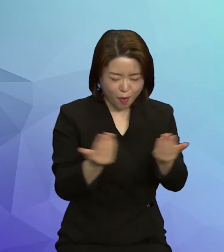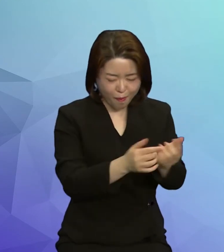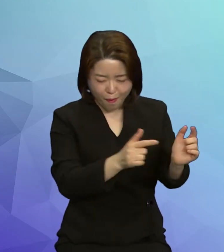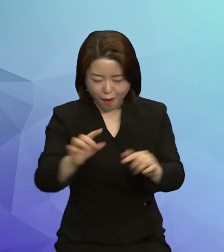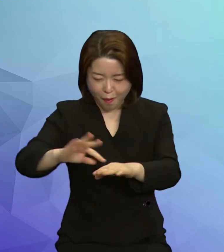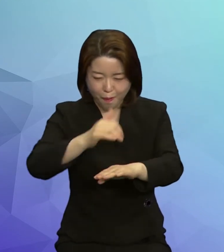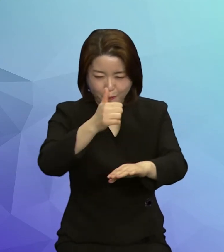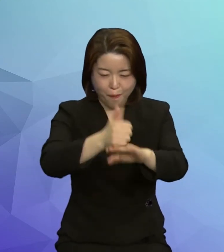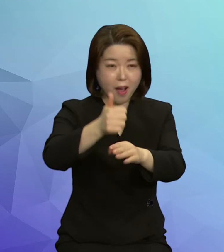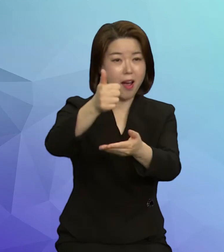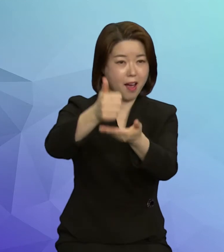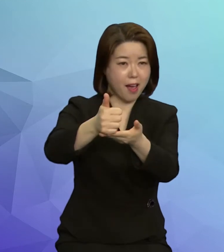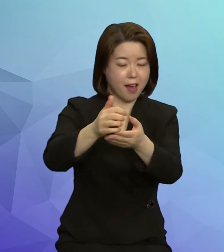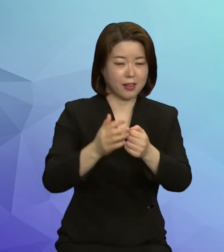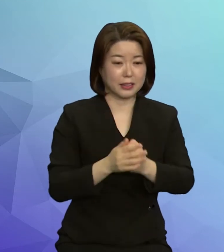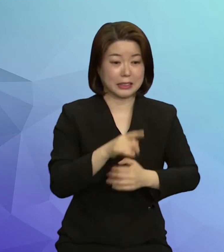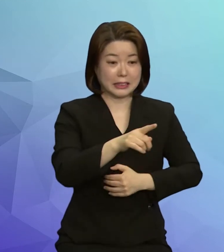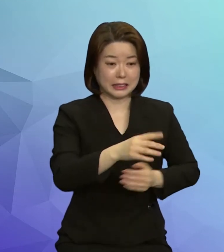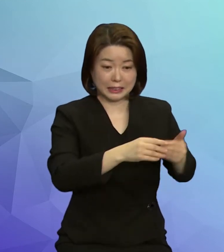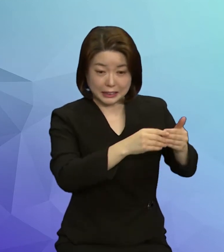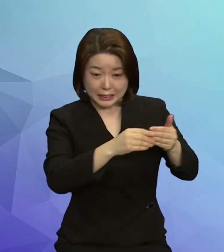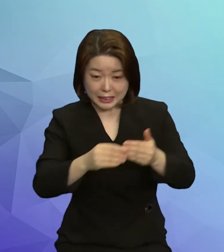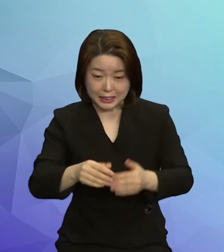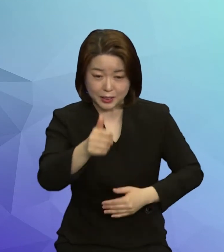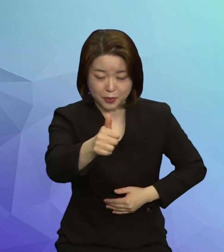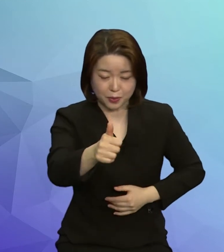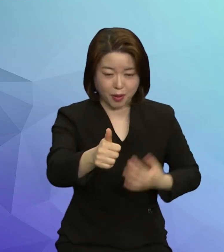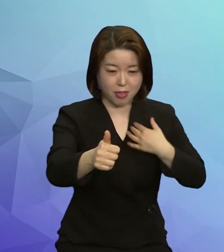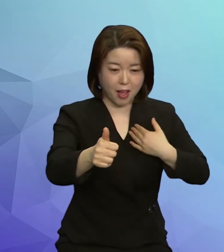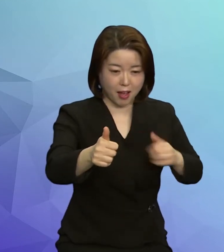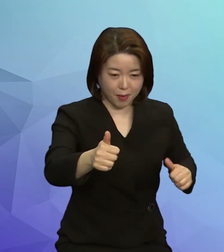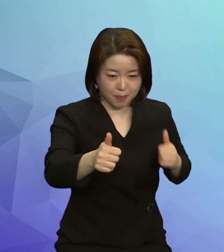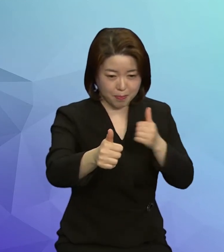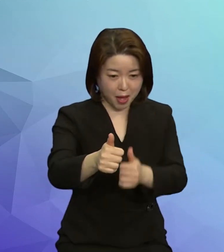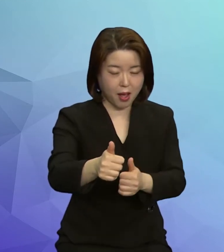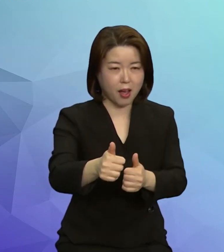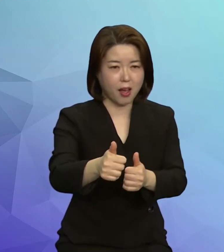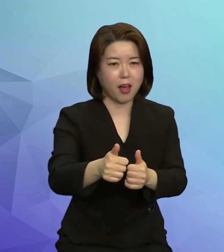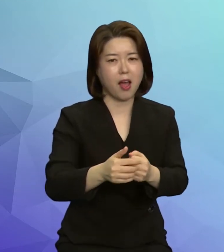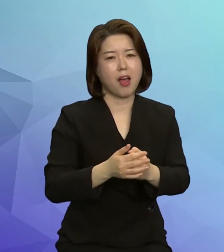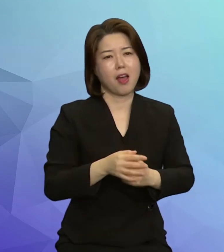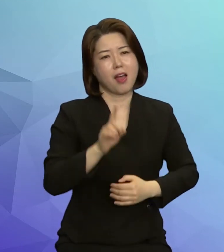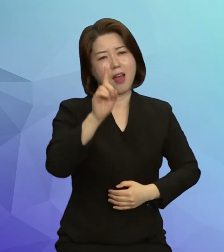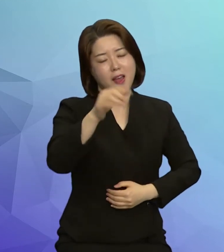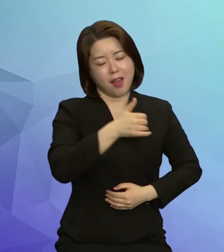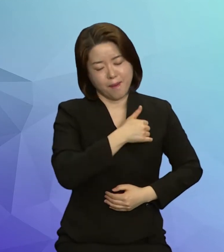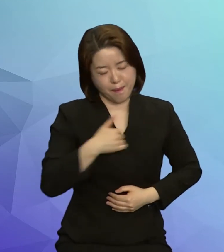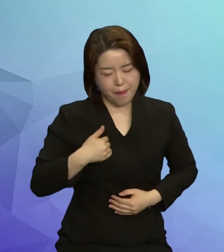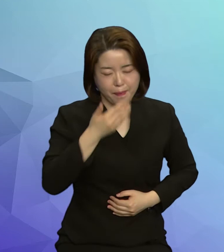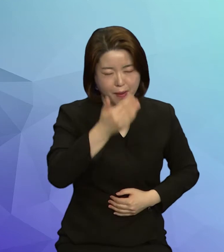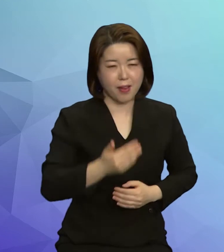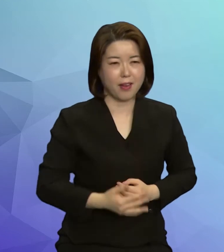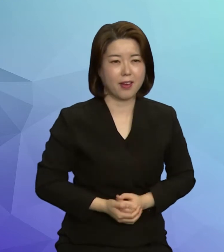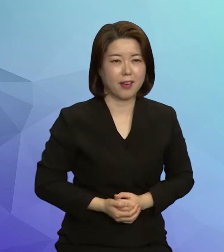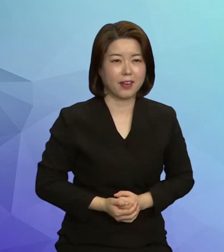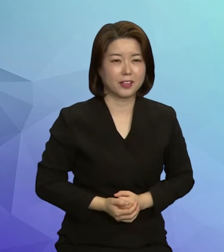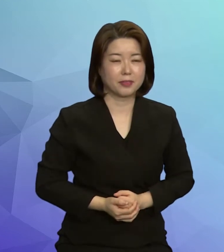만왕의 왕이신 주님이 그 이끌고 가시는 그 대열 속에 내가 있다는 거, 그거면 충분한